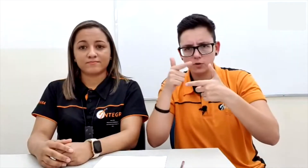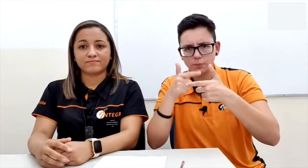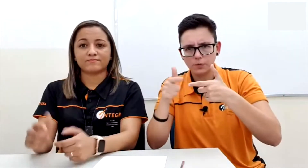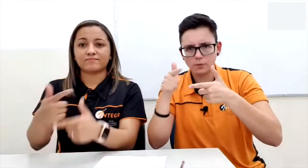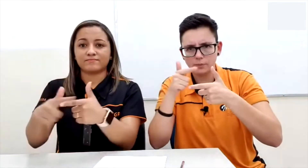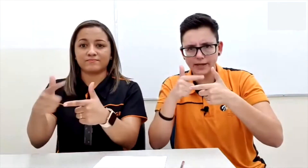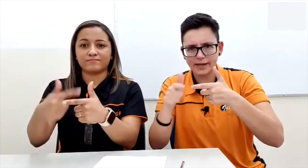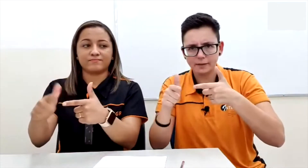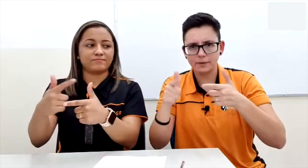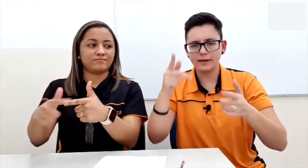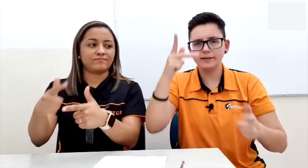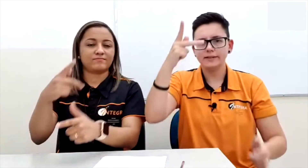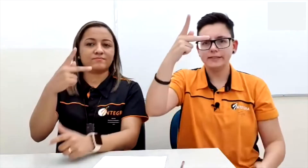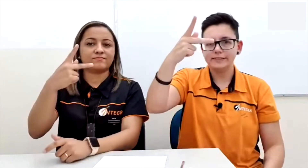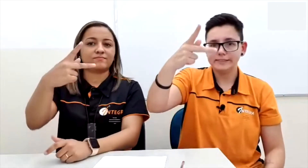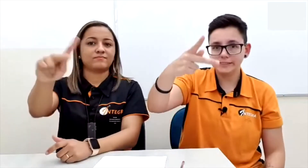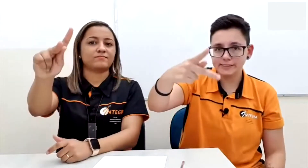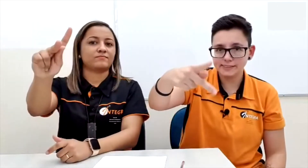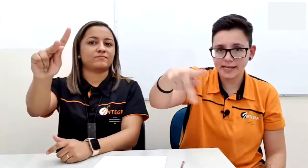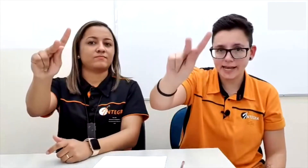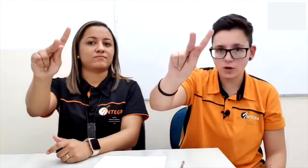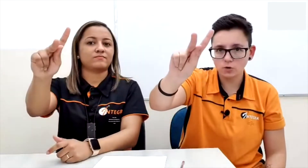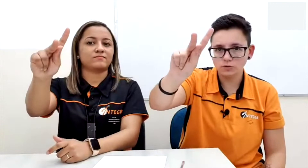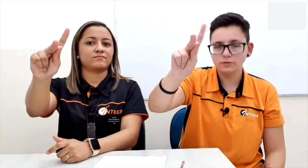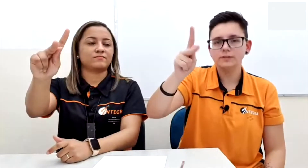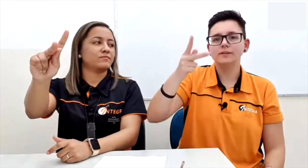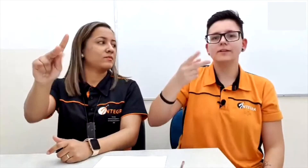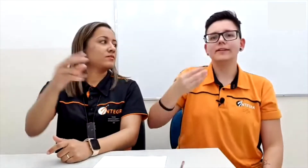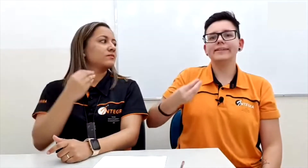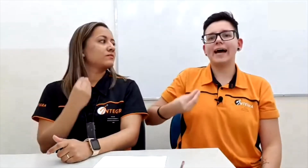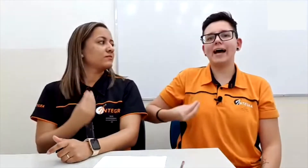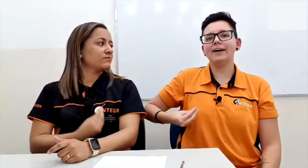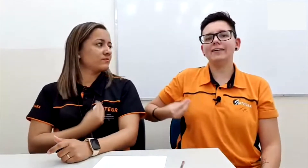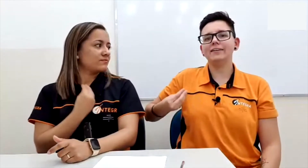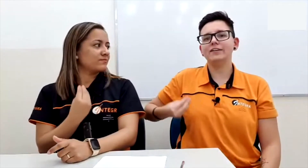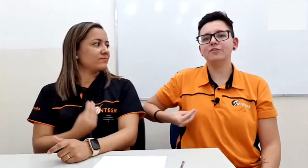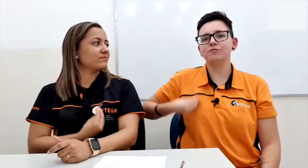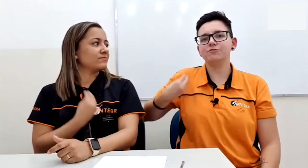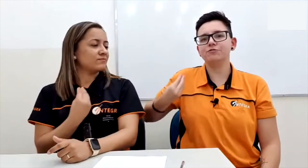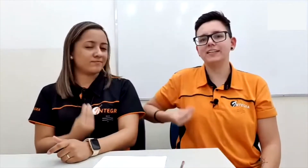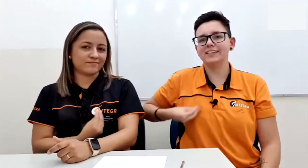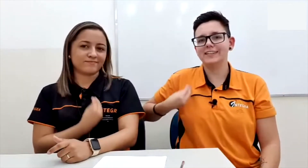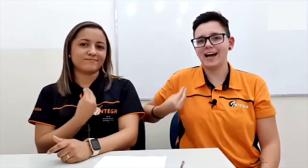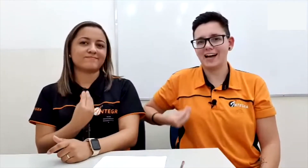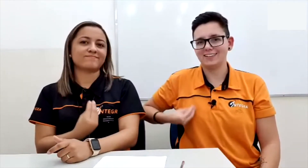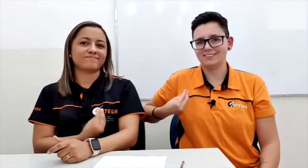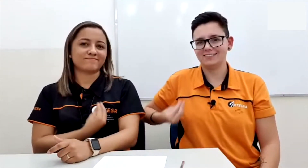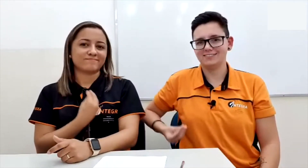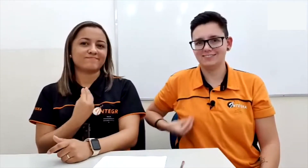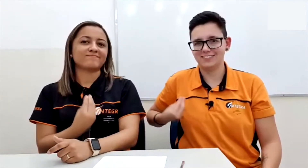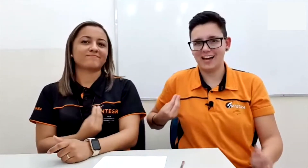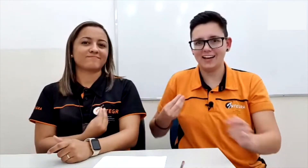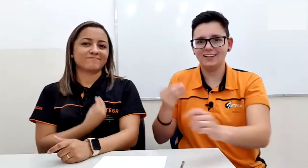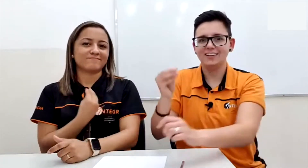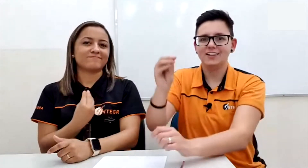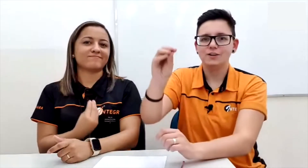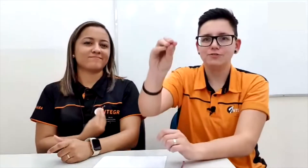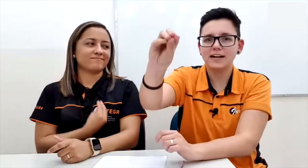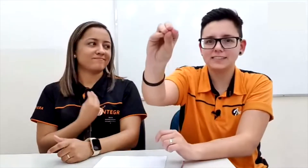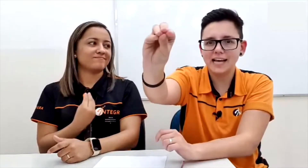pelo problema seu na vida, tá? Faz